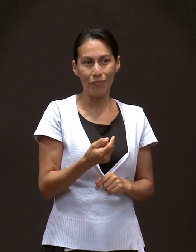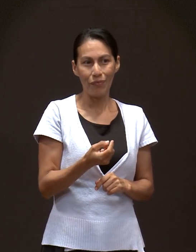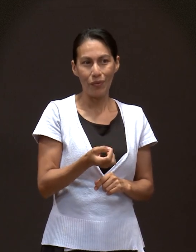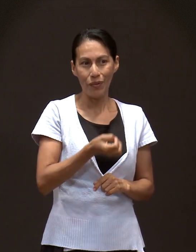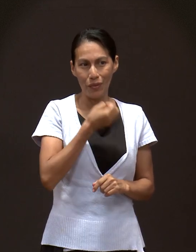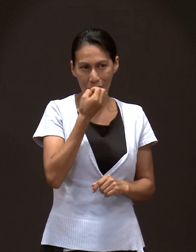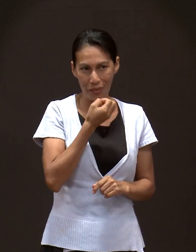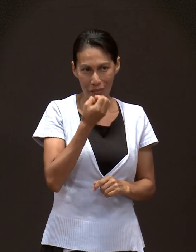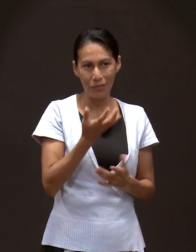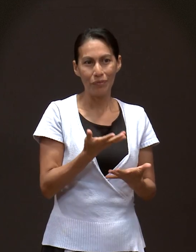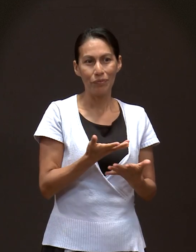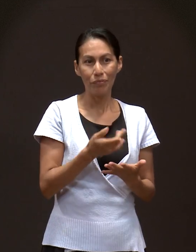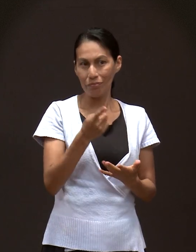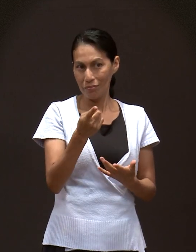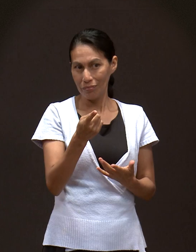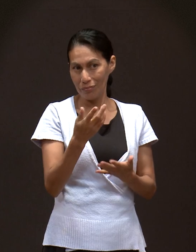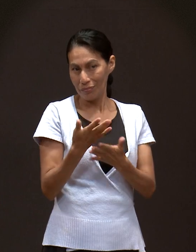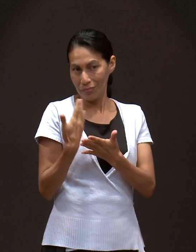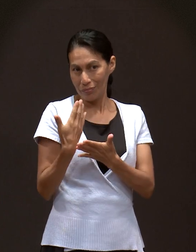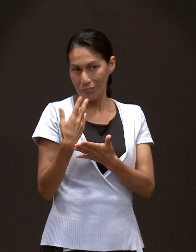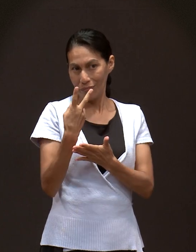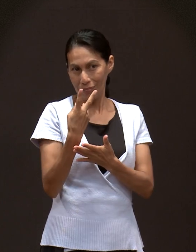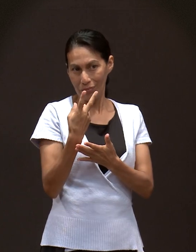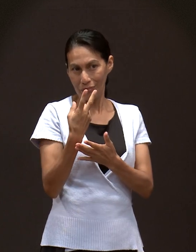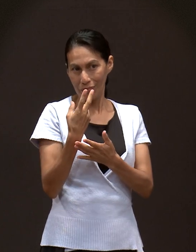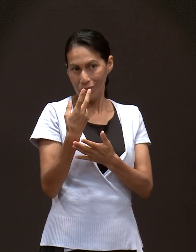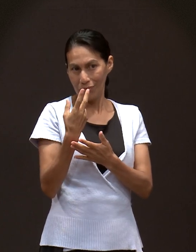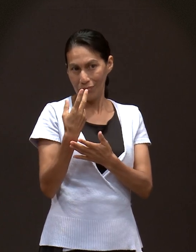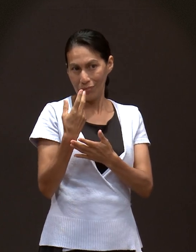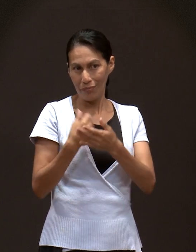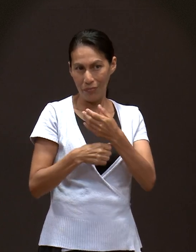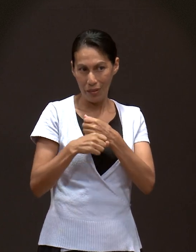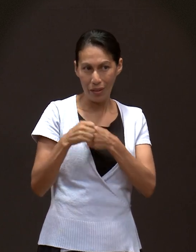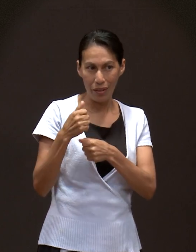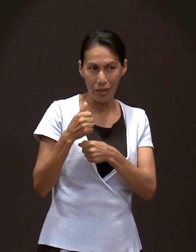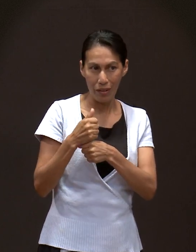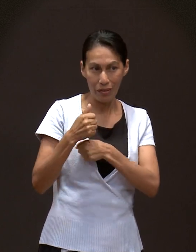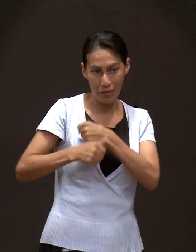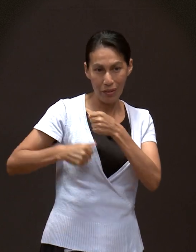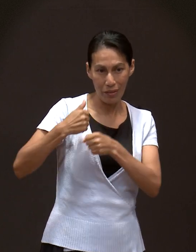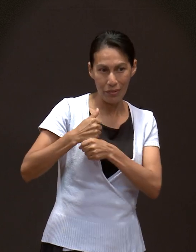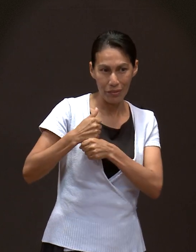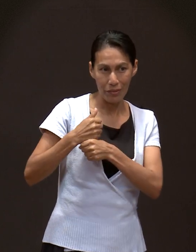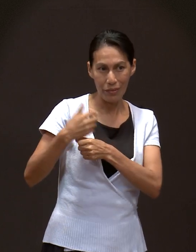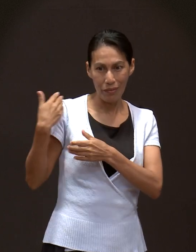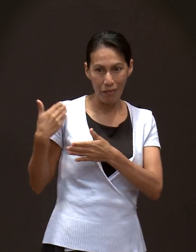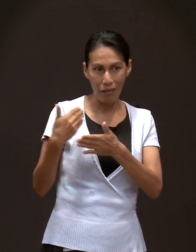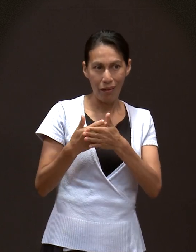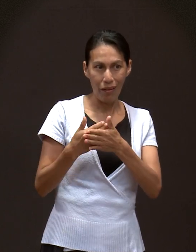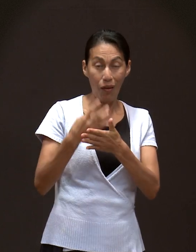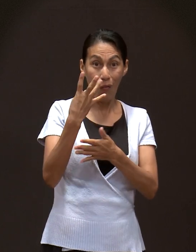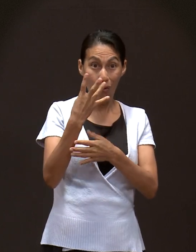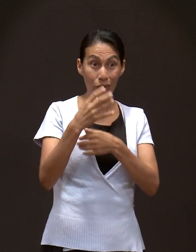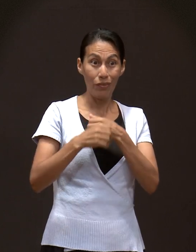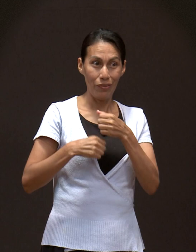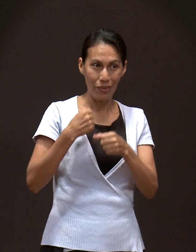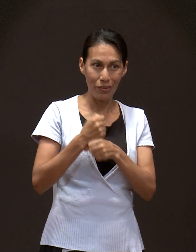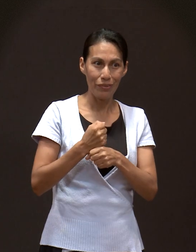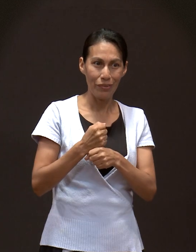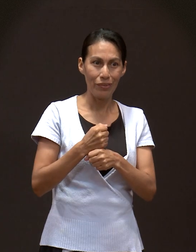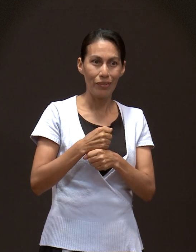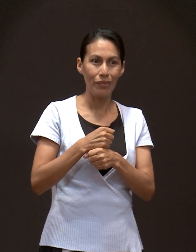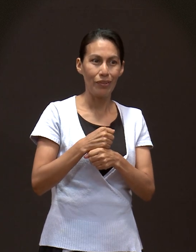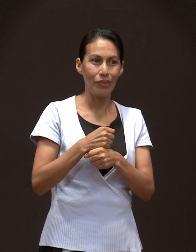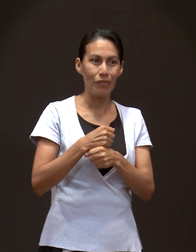oración. Jacy es miembro desde hace dos años, que entraste a, wow, cuatro